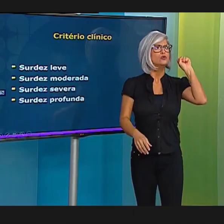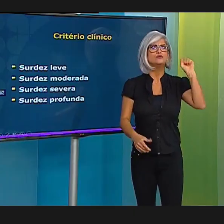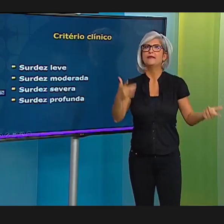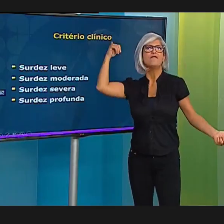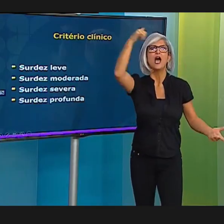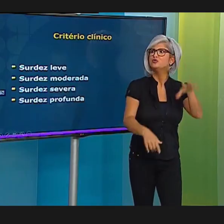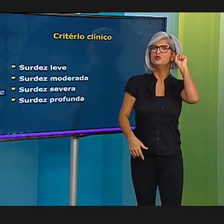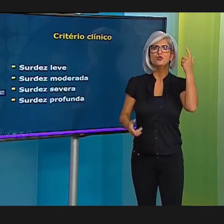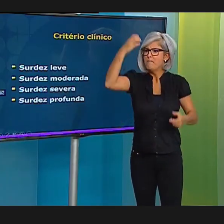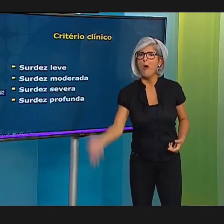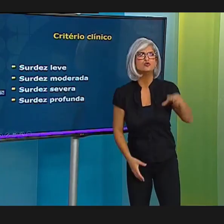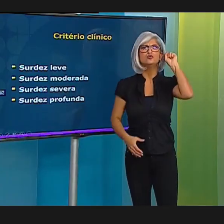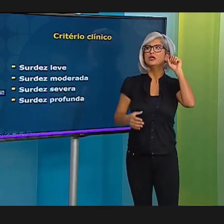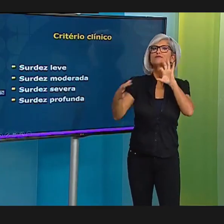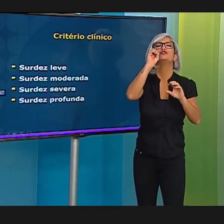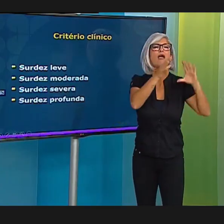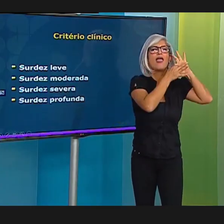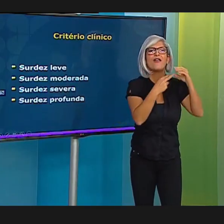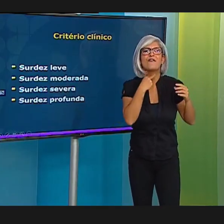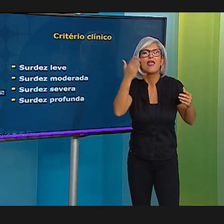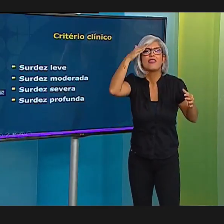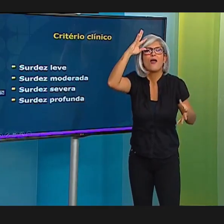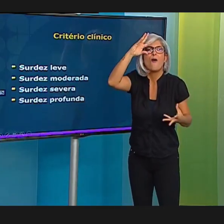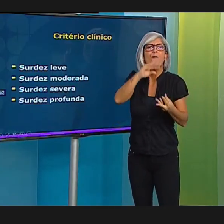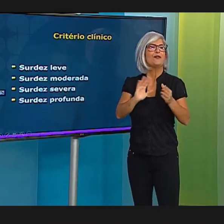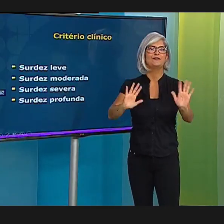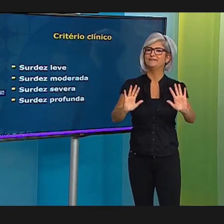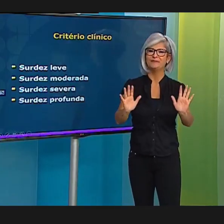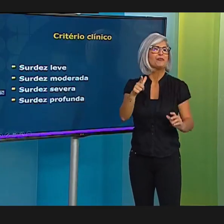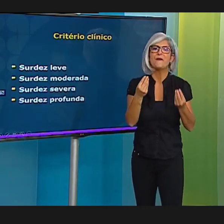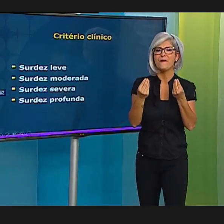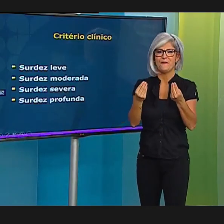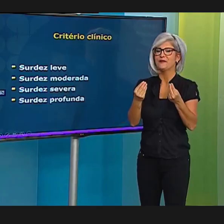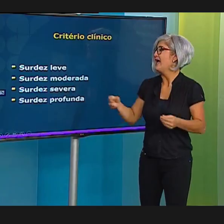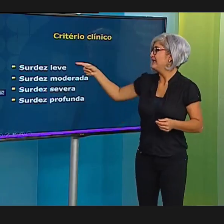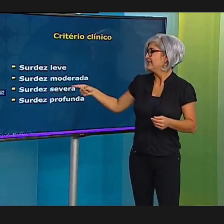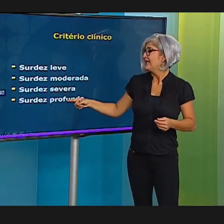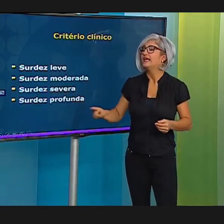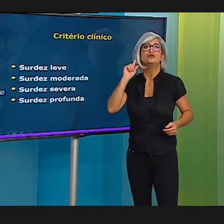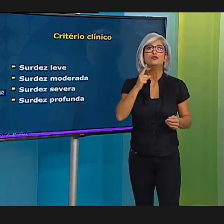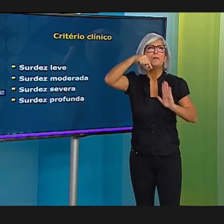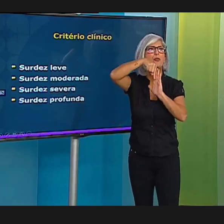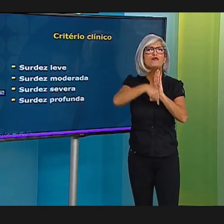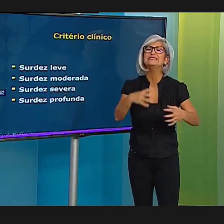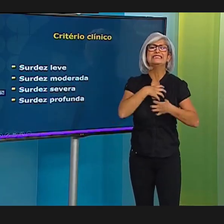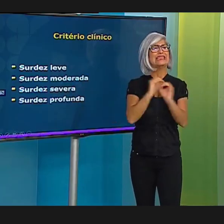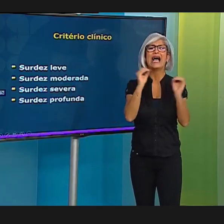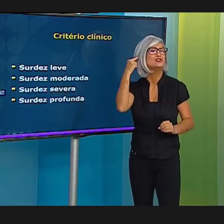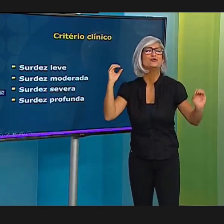conseguir, então, observar alguns barulhos. Por exemplo, barulho de avião, quando acaba caindo algum objeto, mas não tem lembrança da fala humana, não tem conhecimento que possa, então, identificar